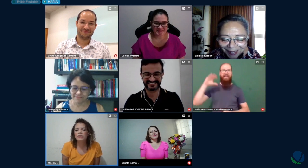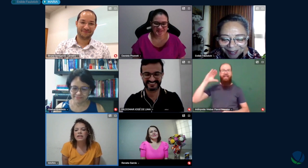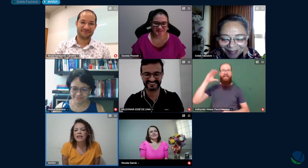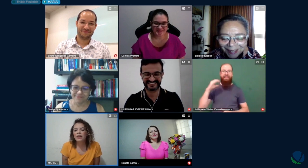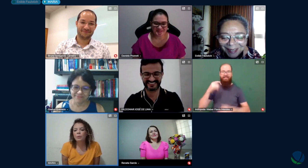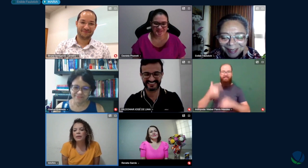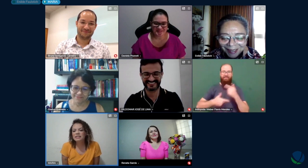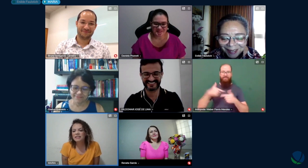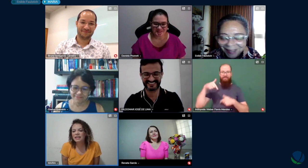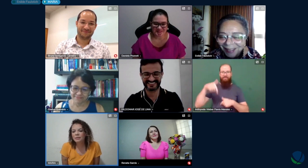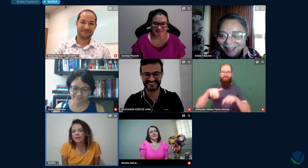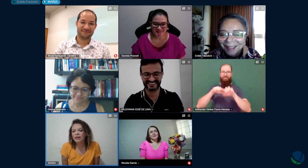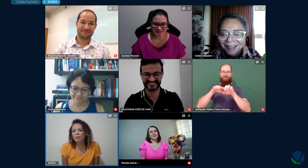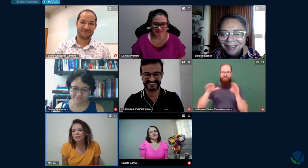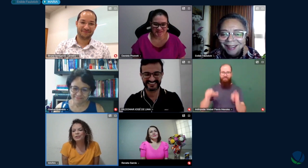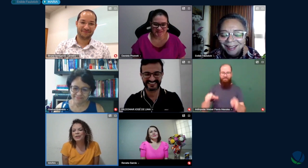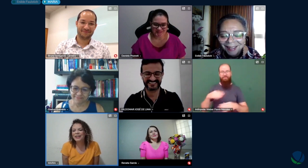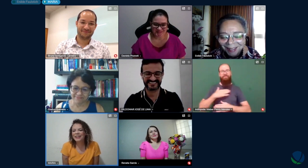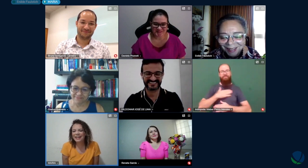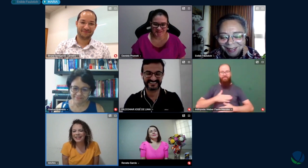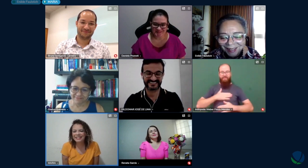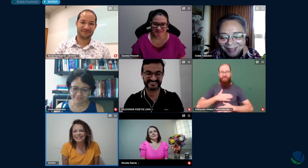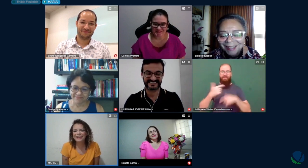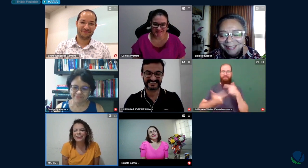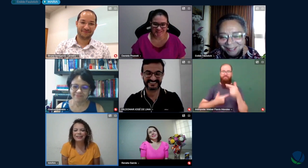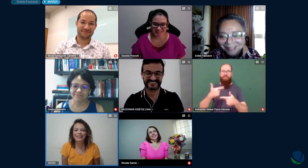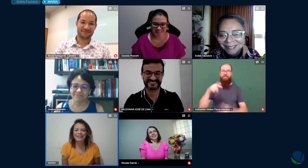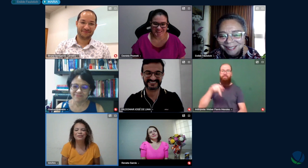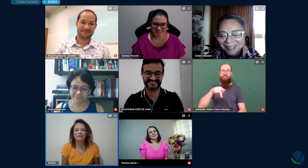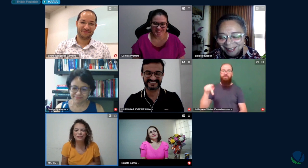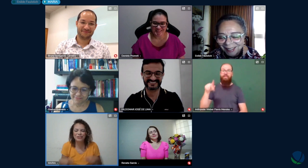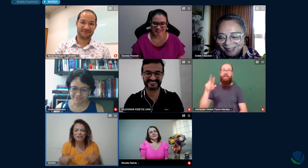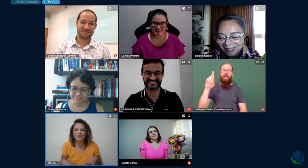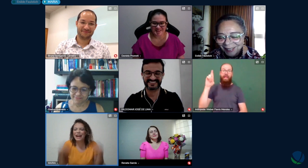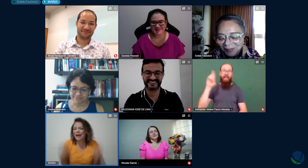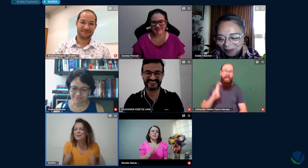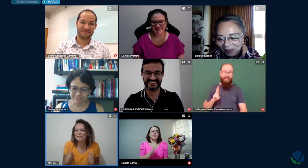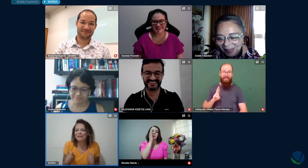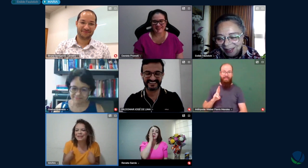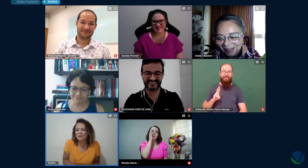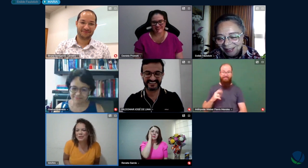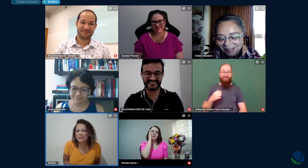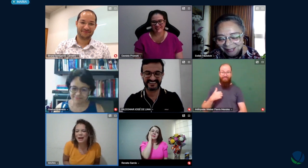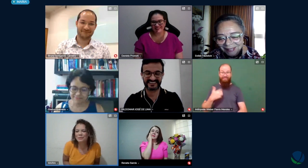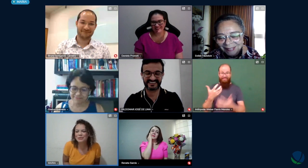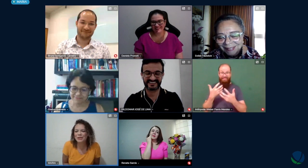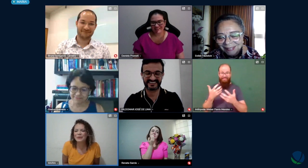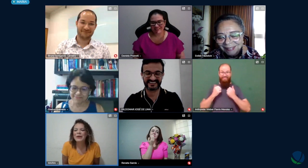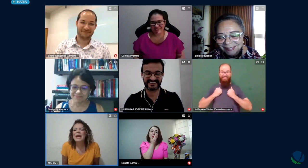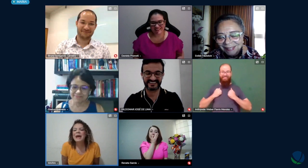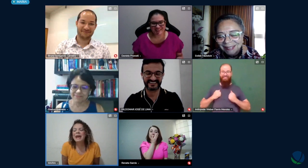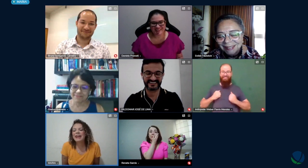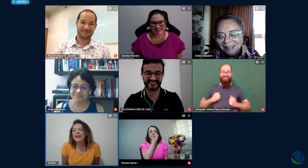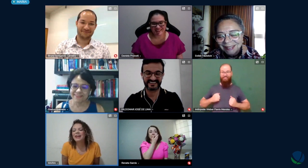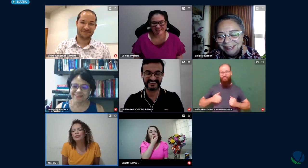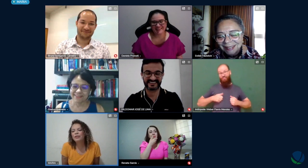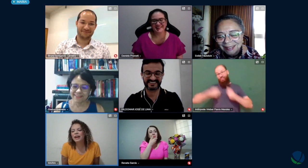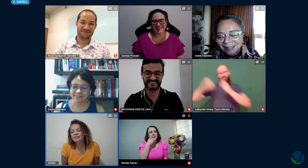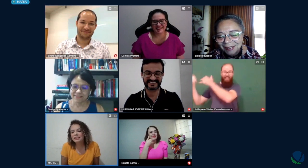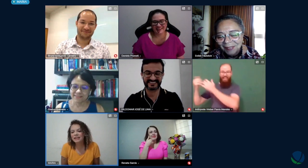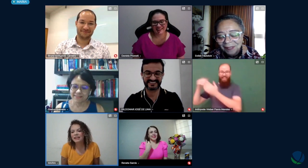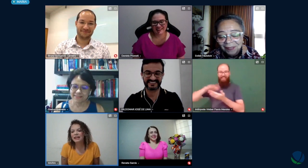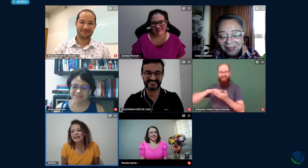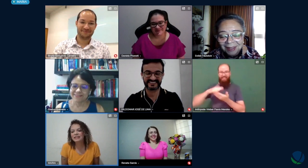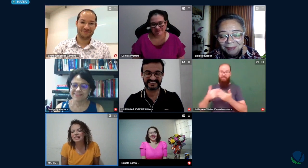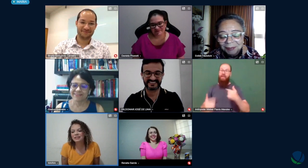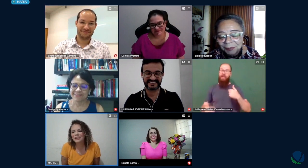banca hoje. É um prazer trabalhar com a professora Renata. Quero aqui tirar a camisa da intérprete e falar rapidinho. Eu fui